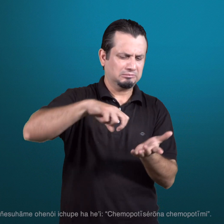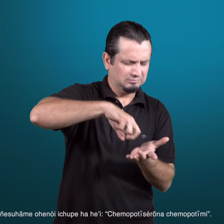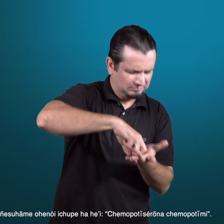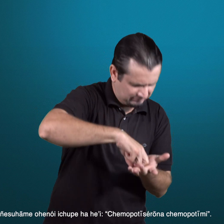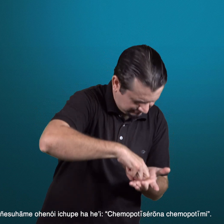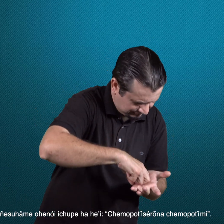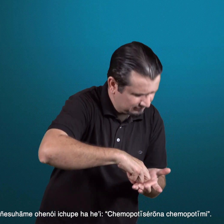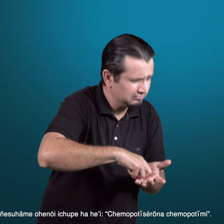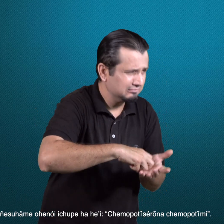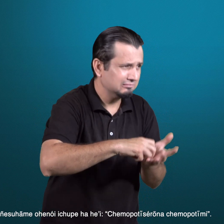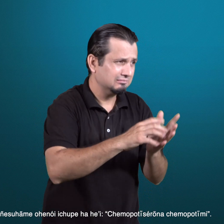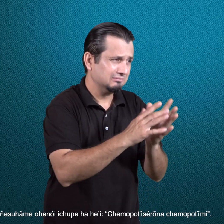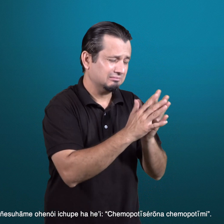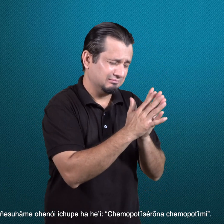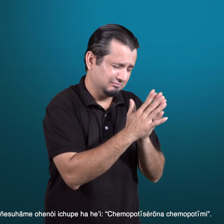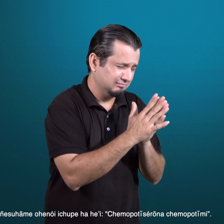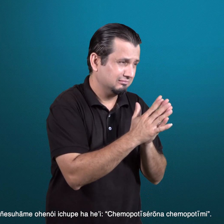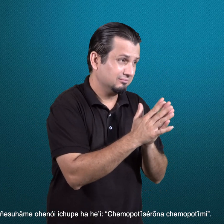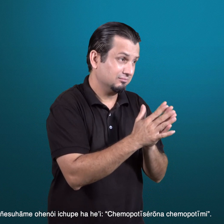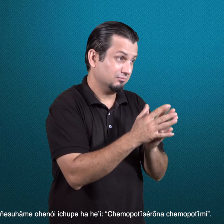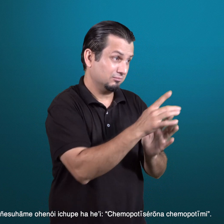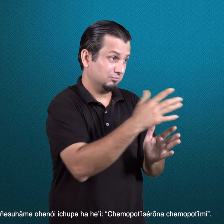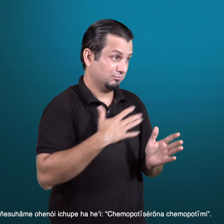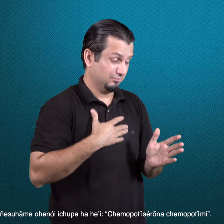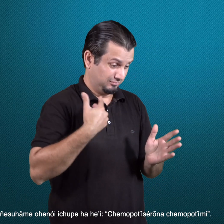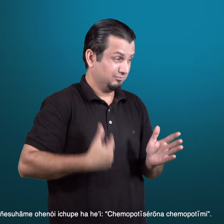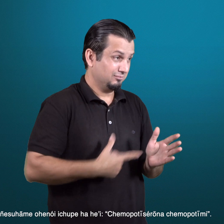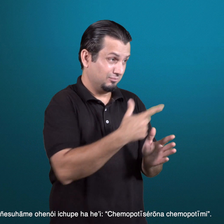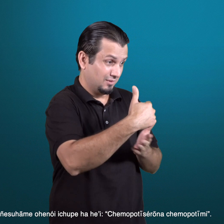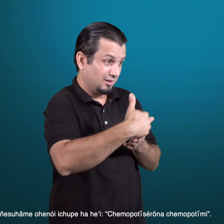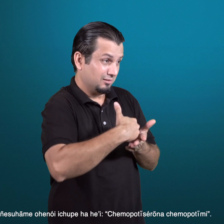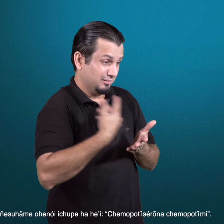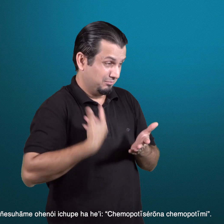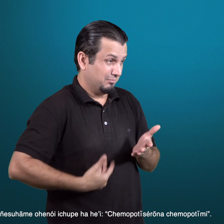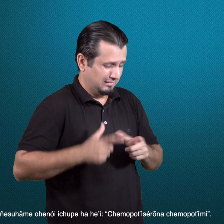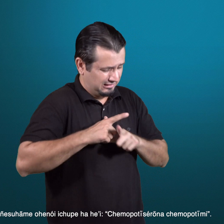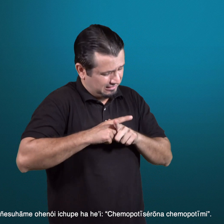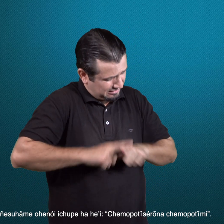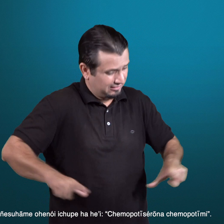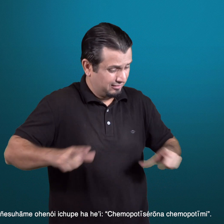Ha ñesuháme ohenói ichupe ha he'i: chemopotĩsérõna chemopotĩmi.